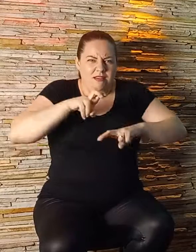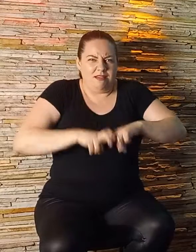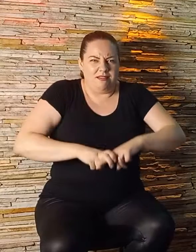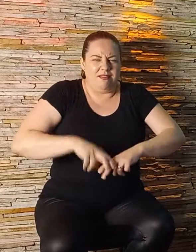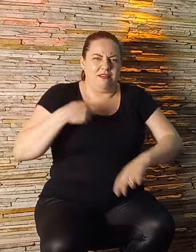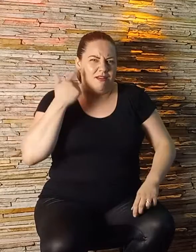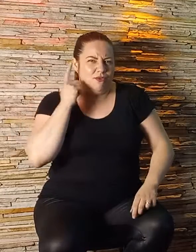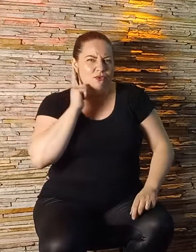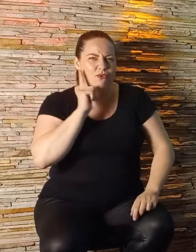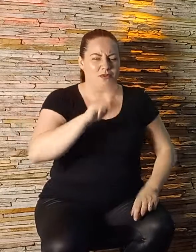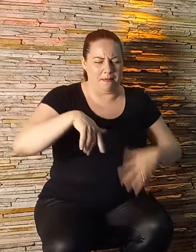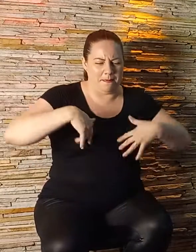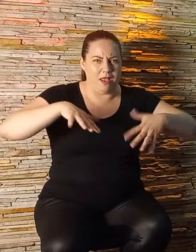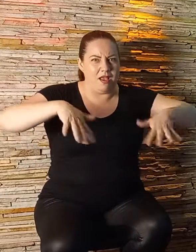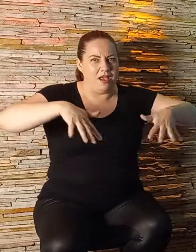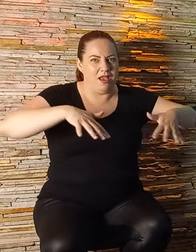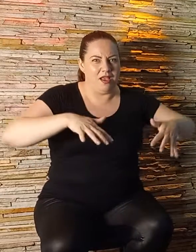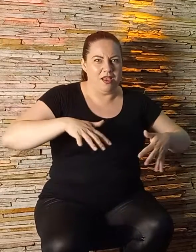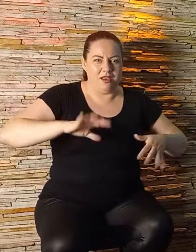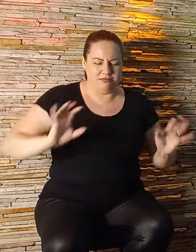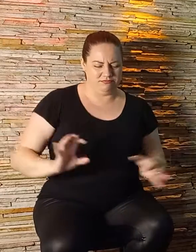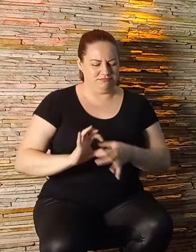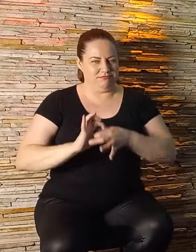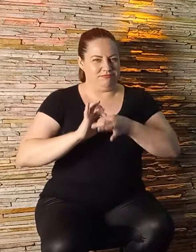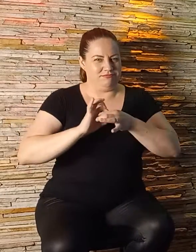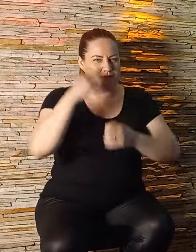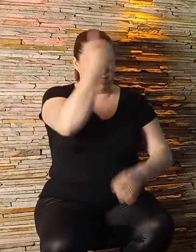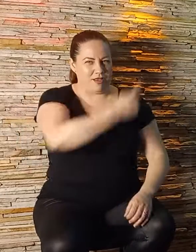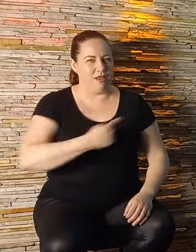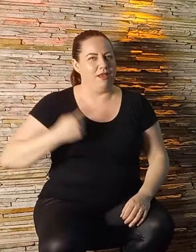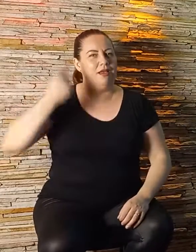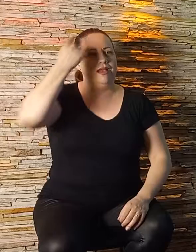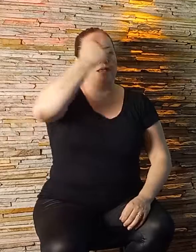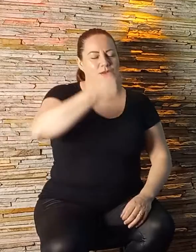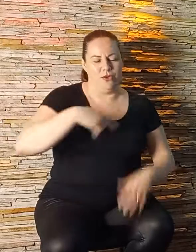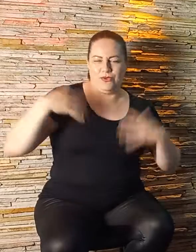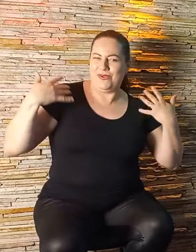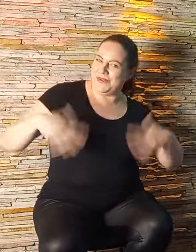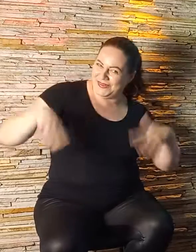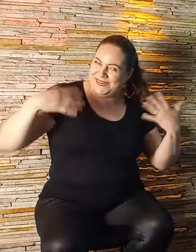Amei deixa a perna bamba tapa narrada por uma troca